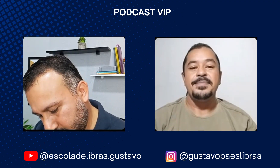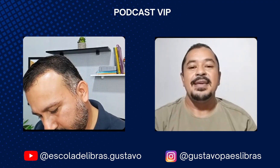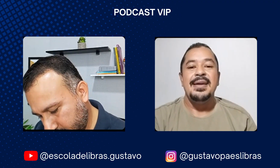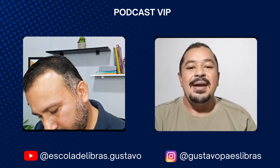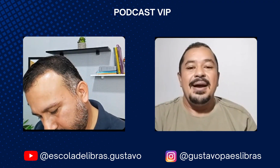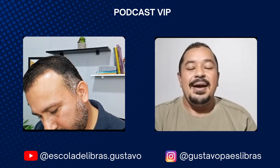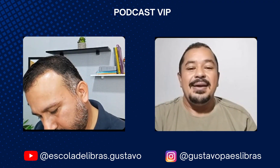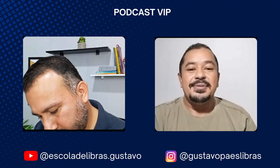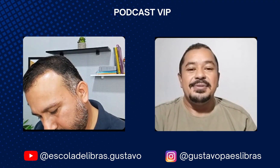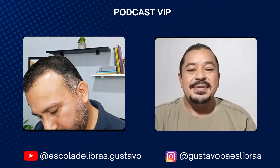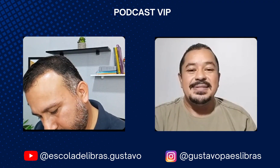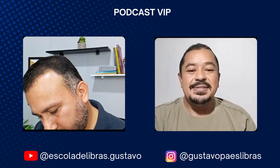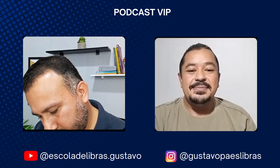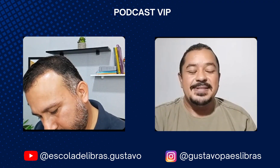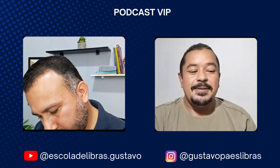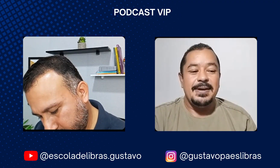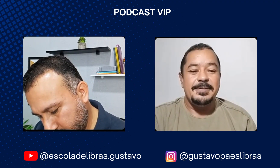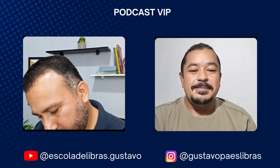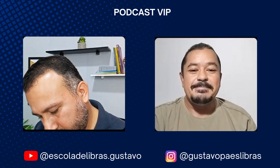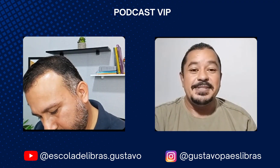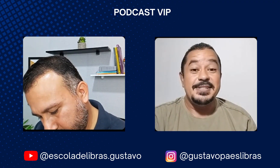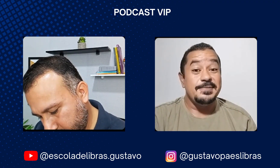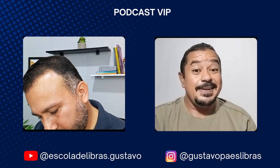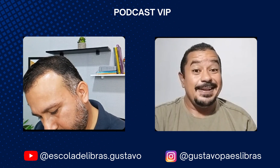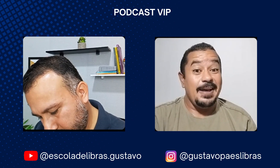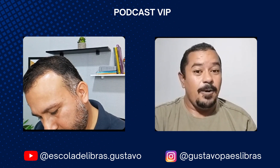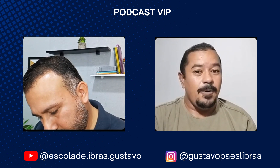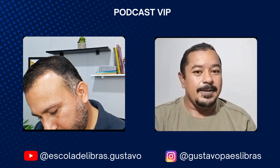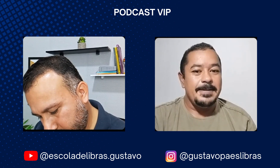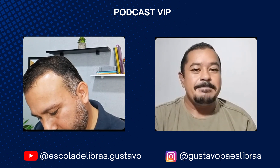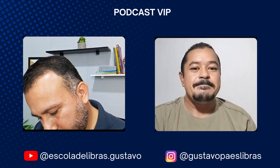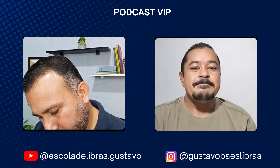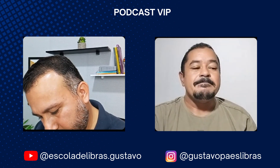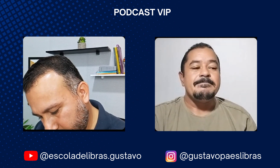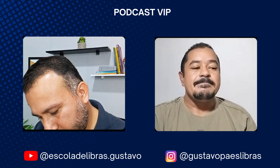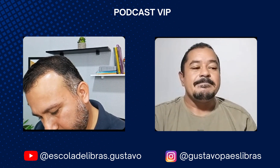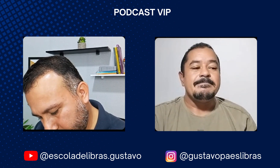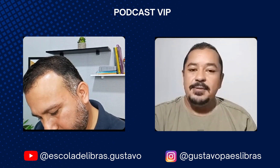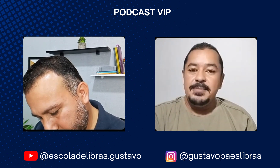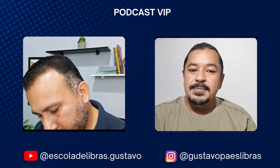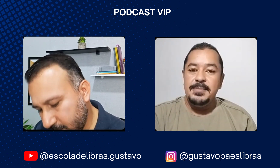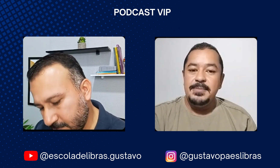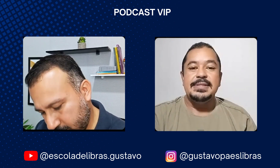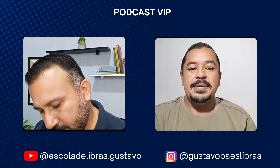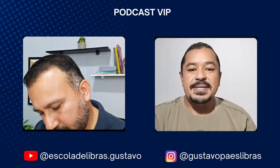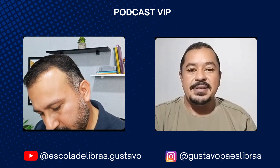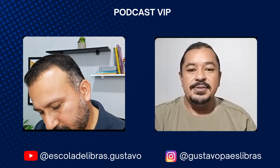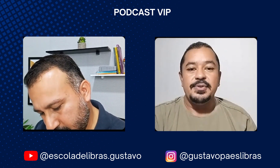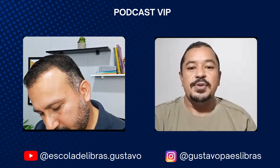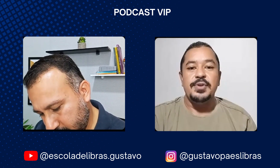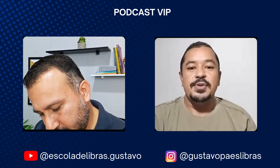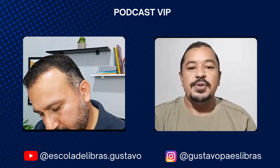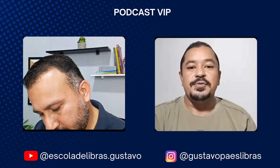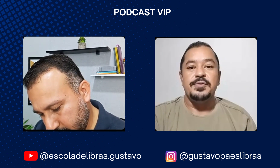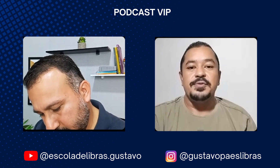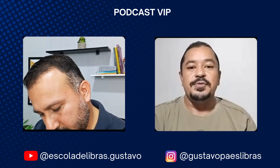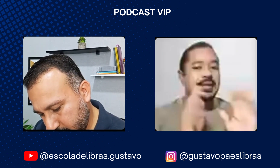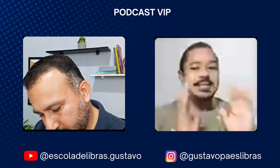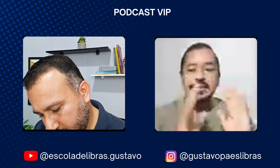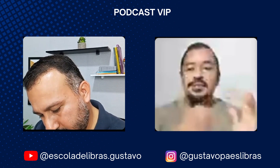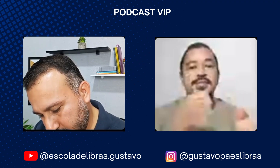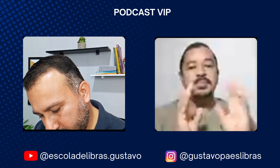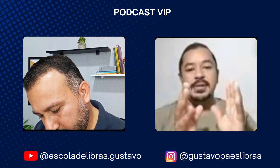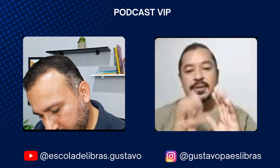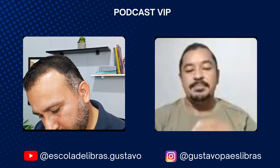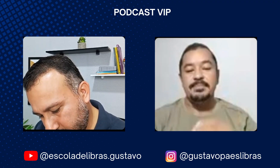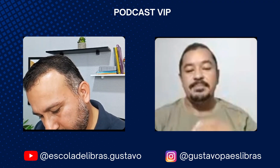vim para cá, aí aconteceu essa situação, aí eu pedi ajuda a ela na hora, né? Aí ela foi me repassando, eu fui